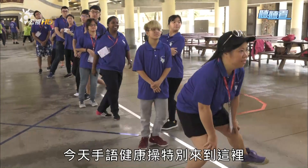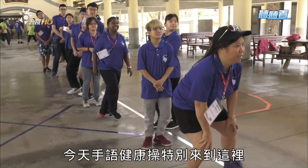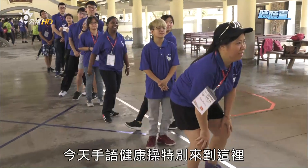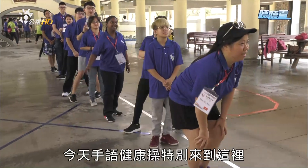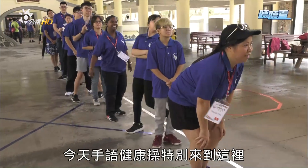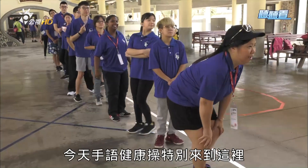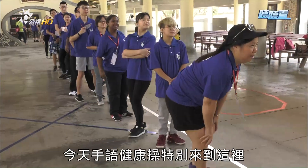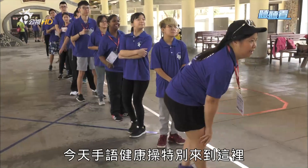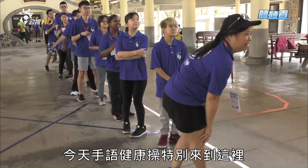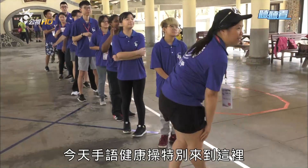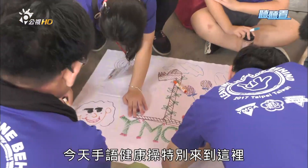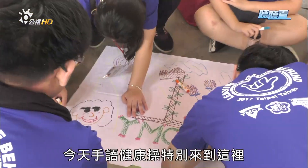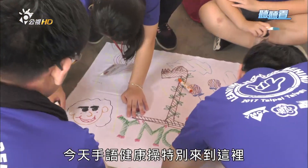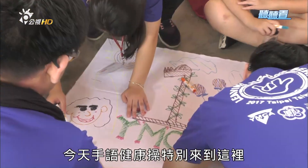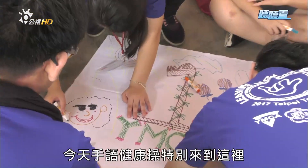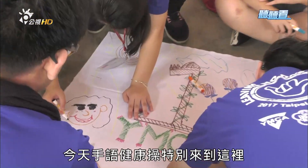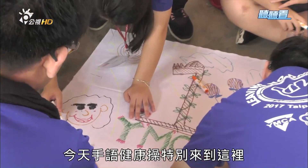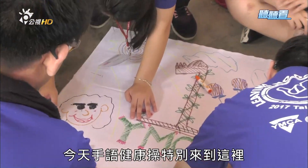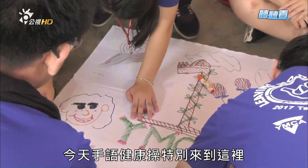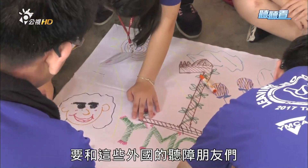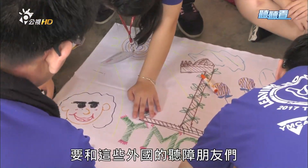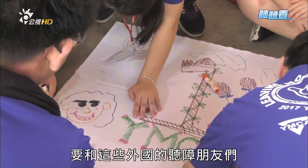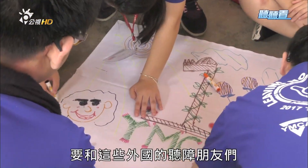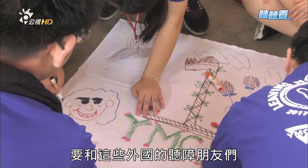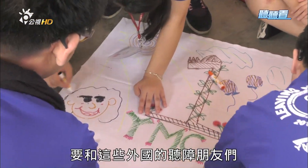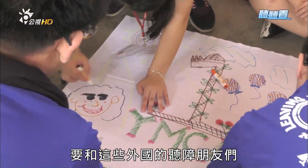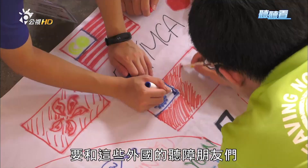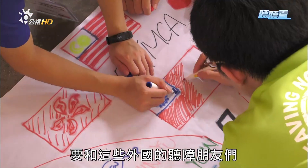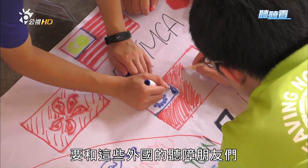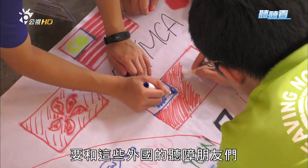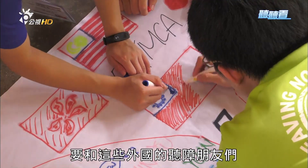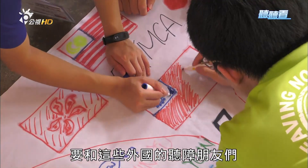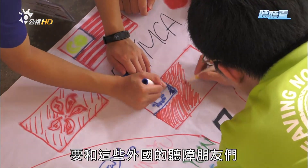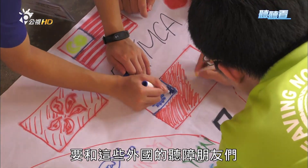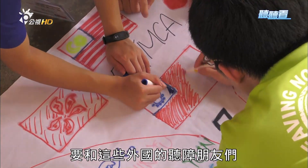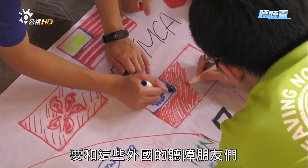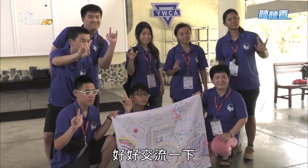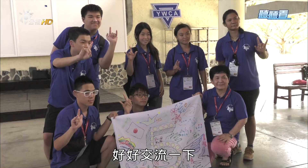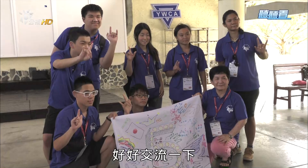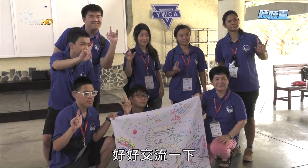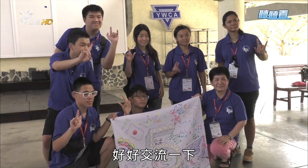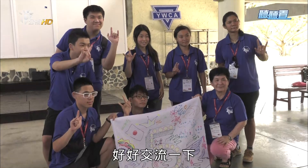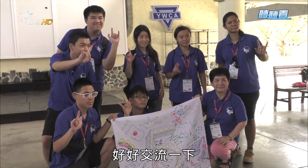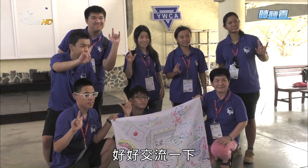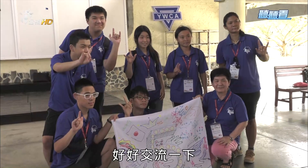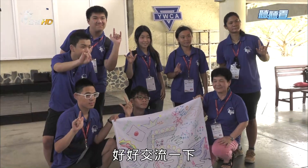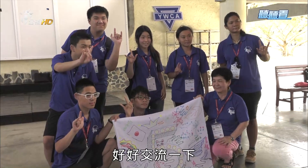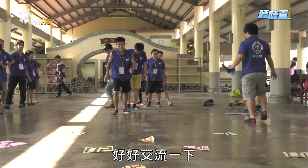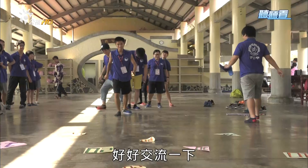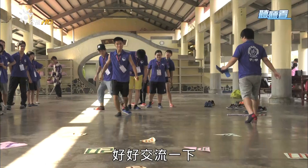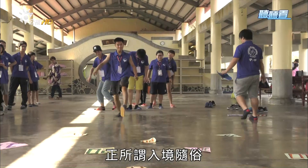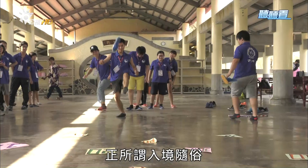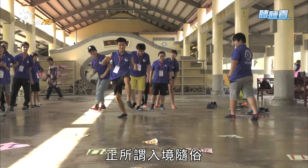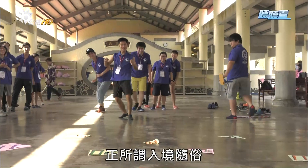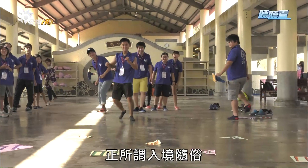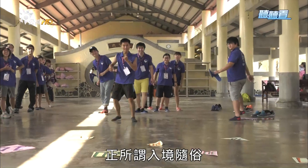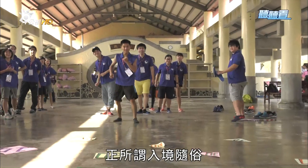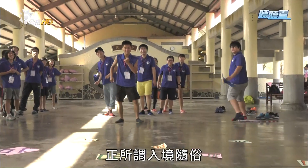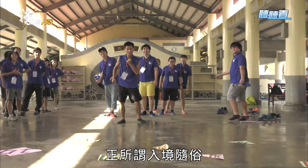手语健康操特别来到这里，要和这些外国的听障朋友们好好交流一下。正所谓入境随